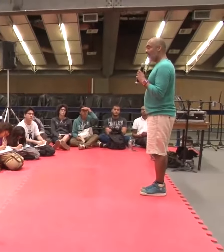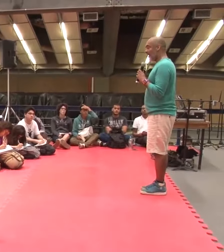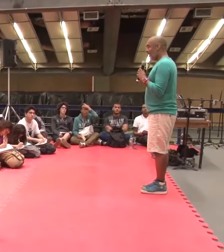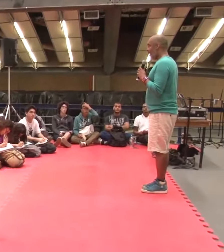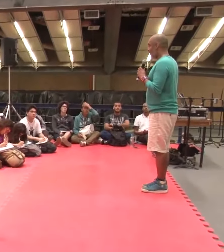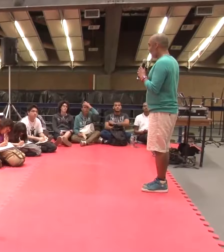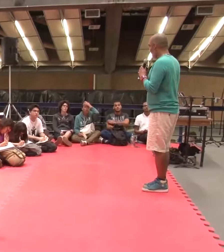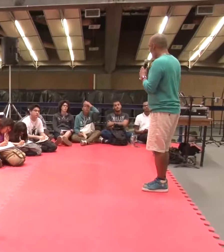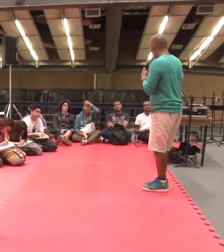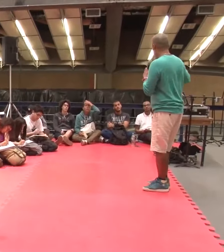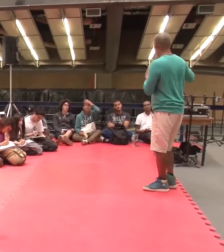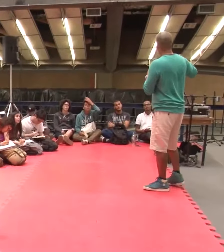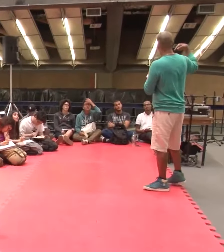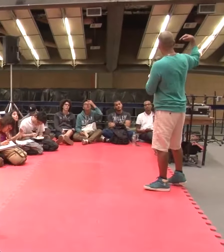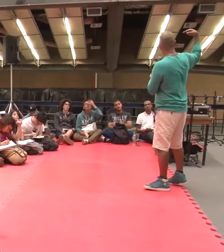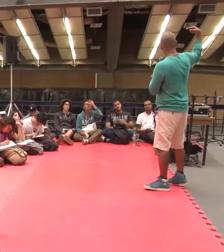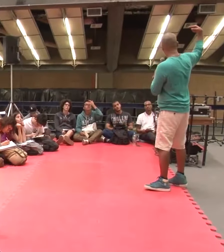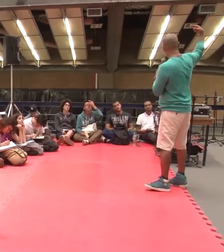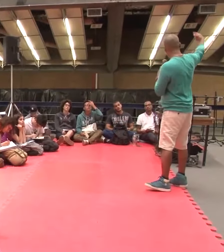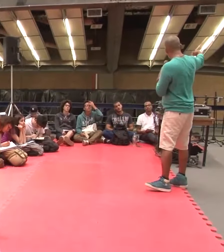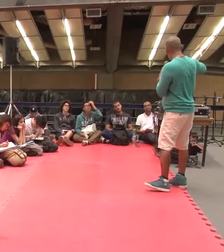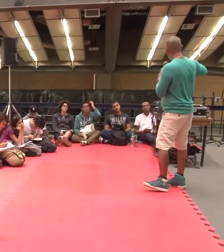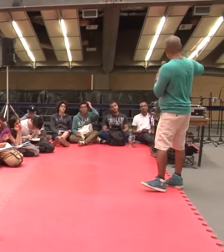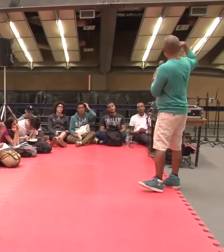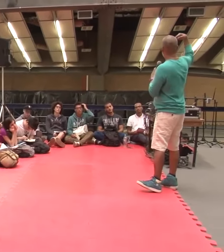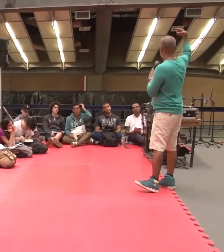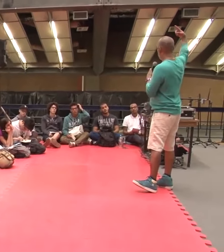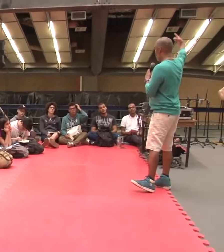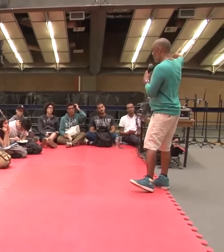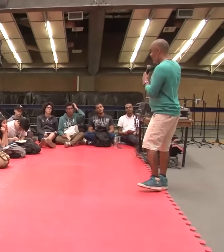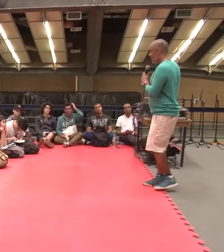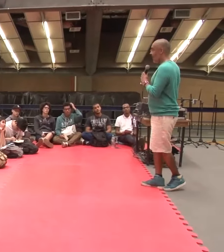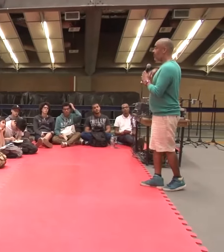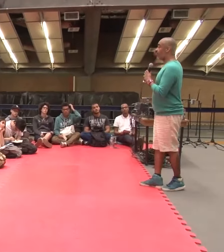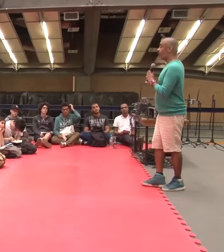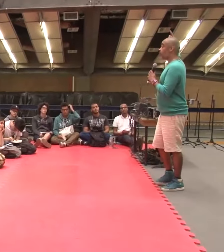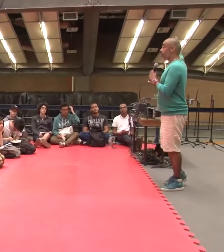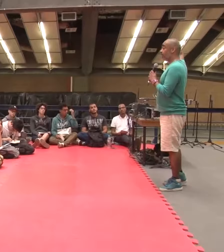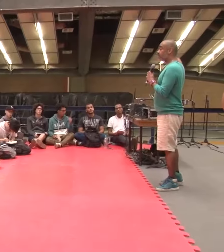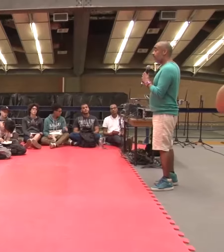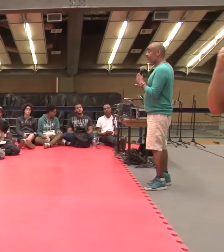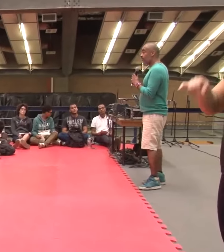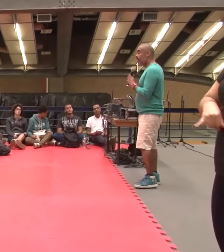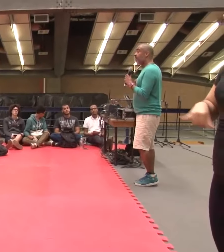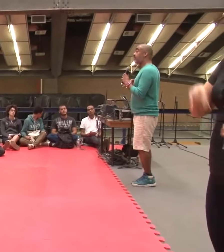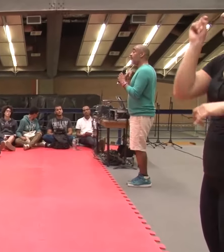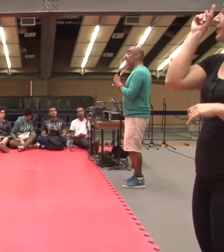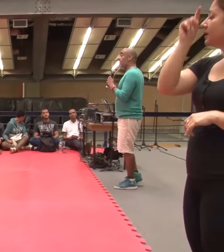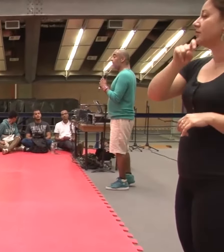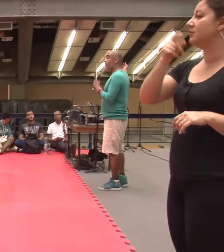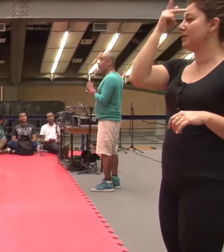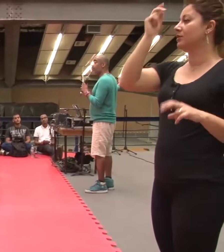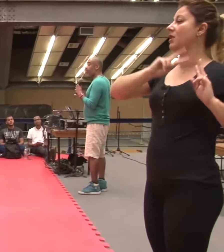mulher, repetindo a história de uma vida dura, de uma vida de luta, de uma vida de exploração,